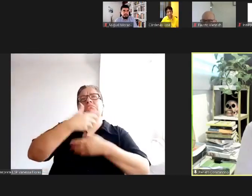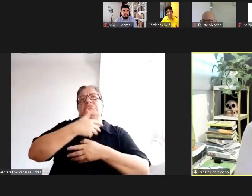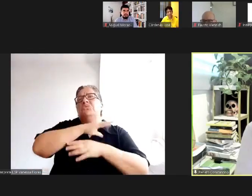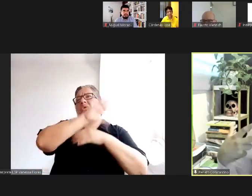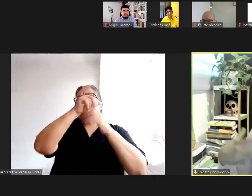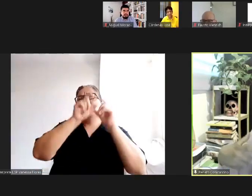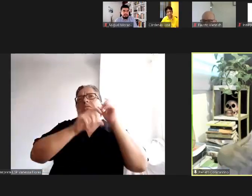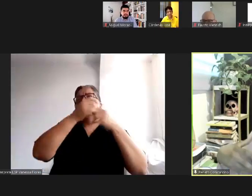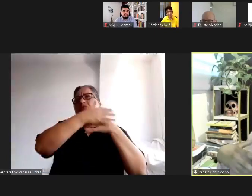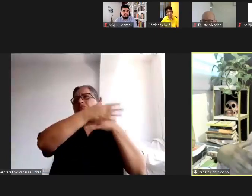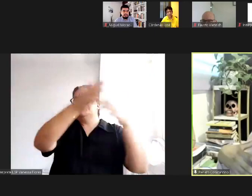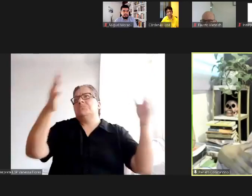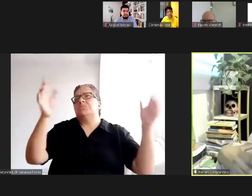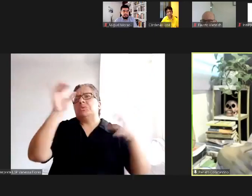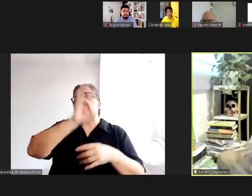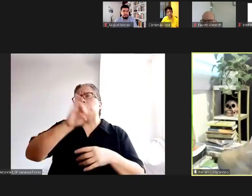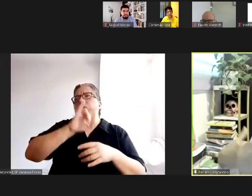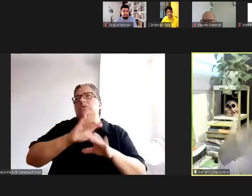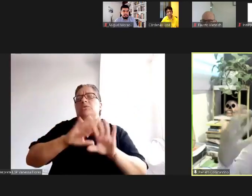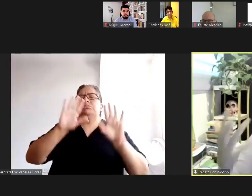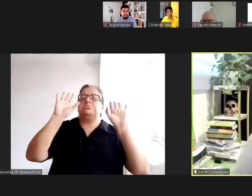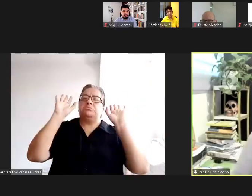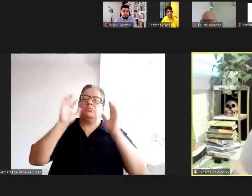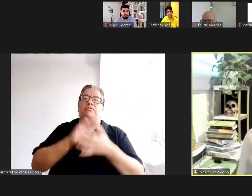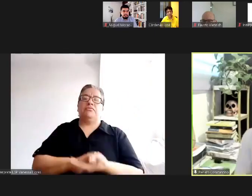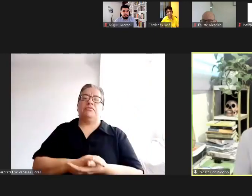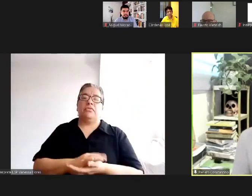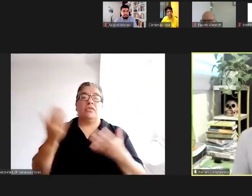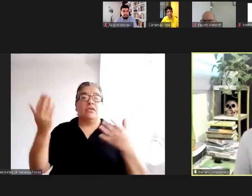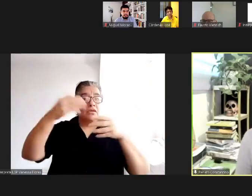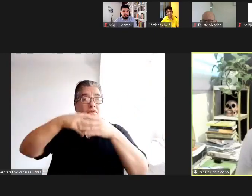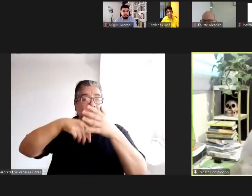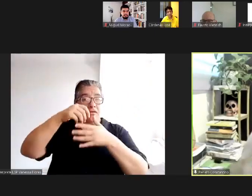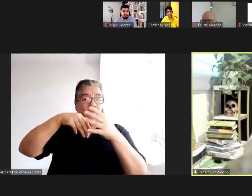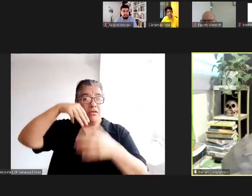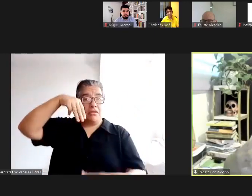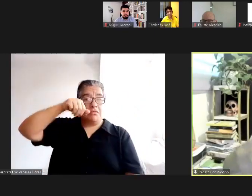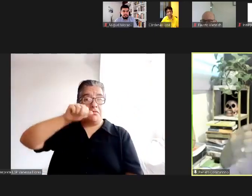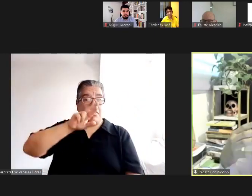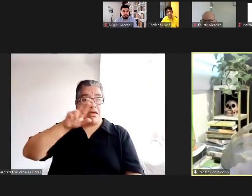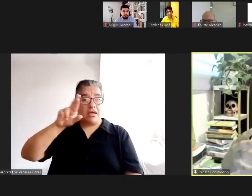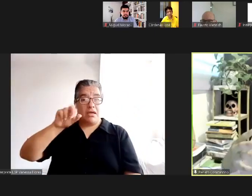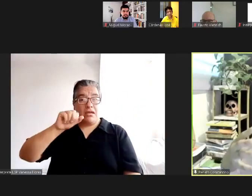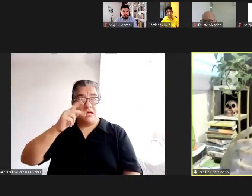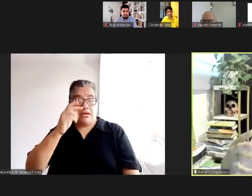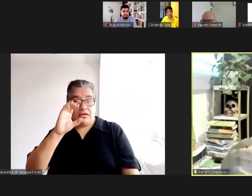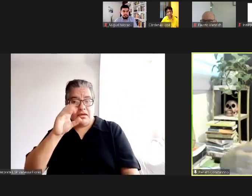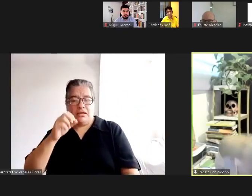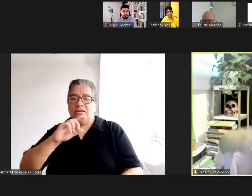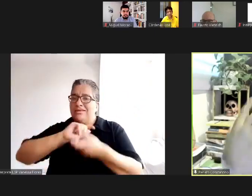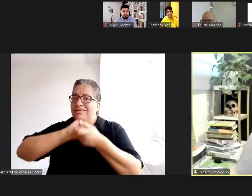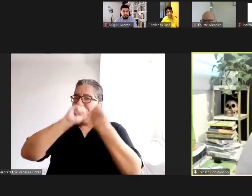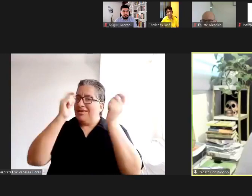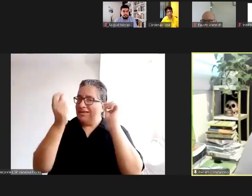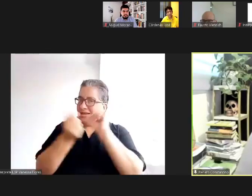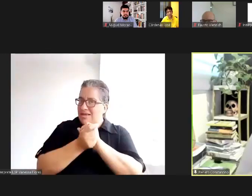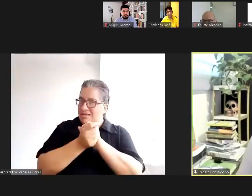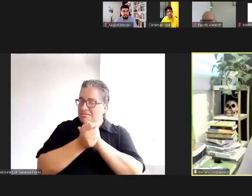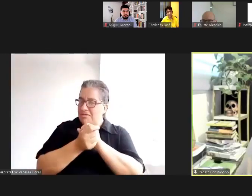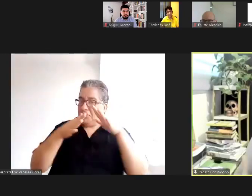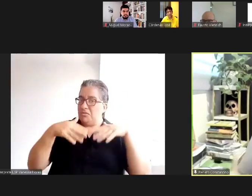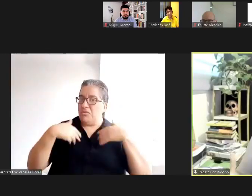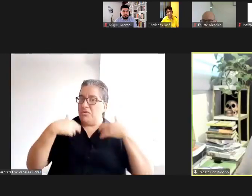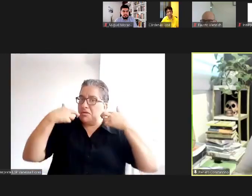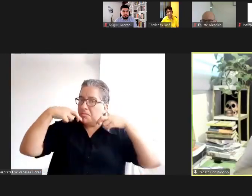complicado para aquellas. Claro, el Tratado de Marrakech justamente cambia eso y creo que plantea pues la posibilidad de permitir que